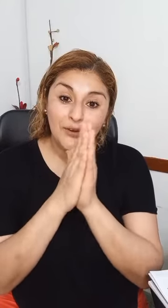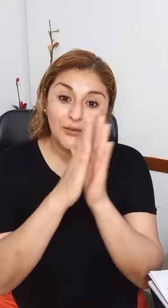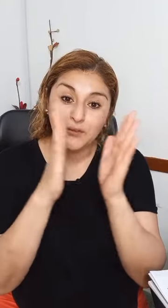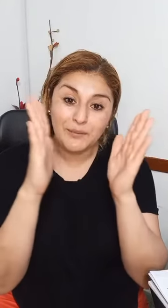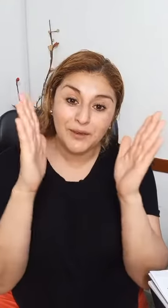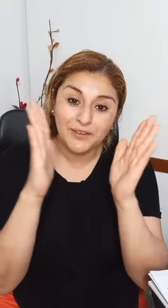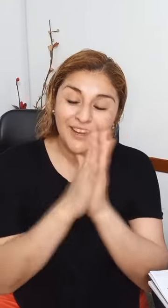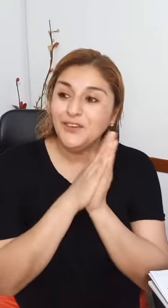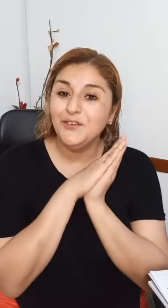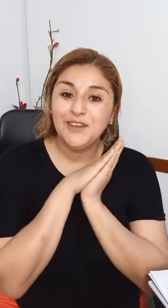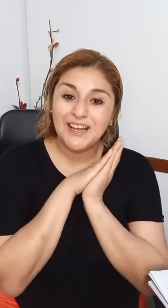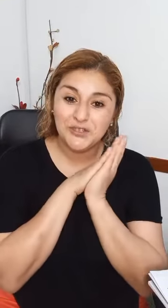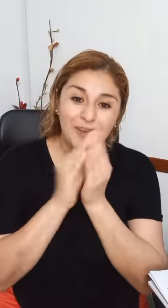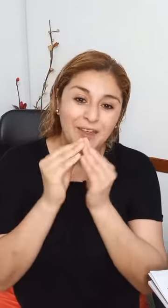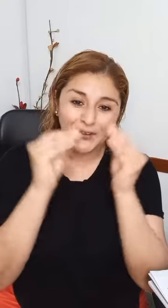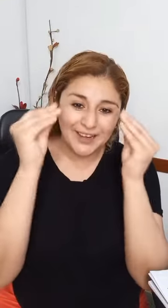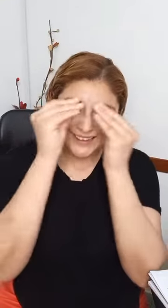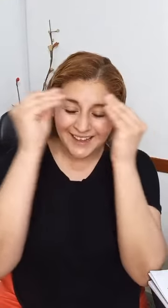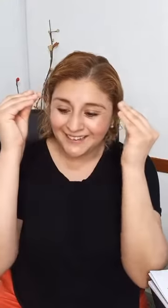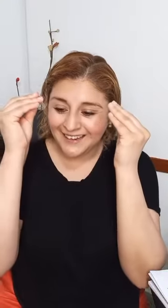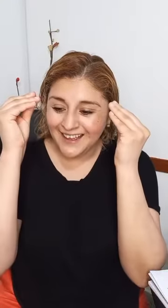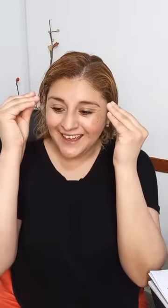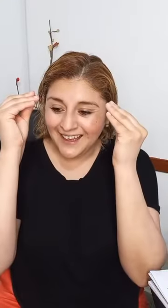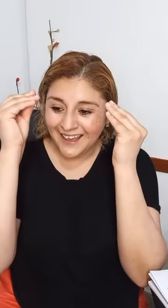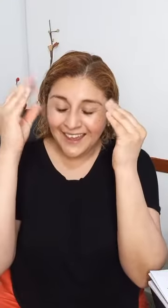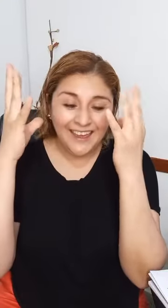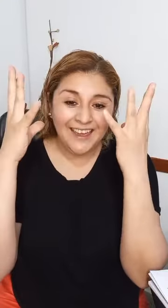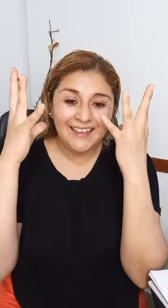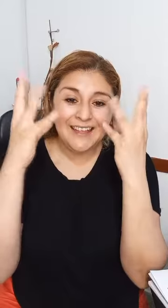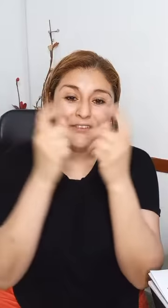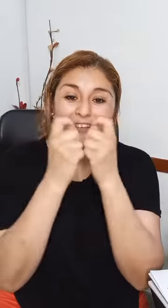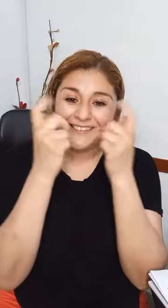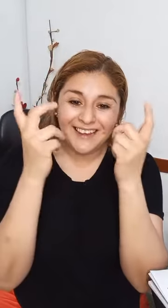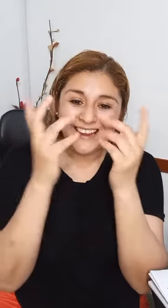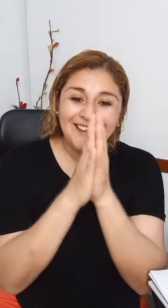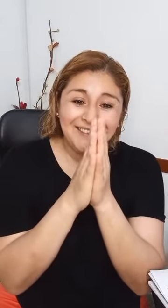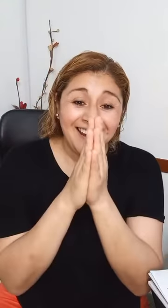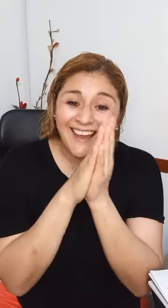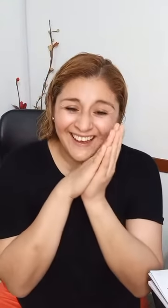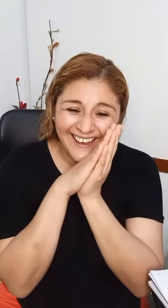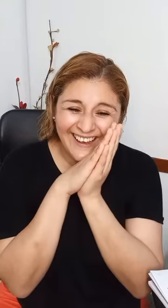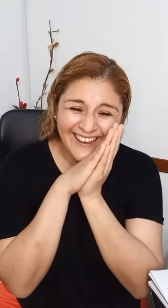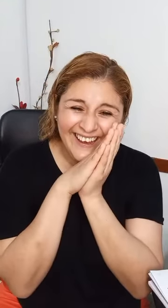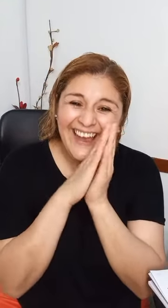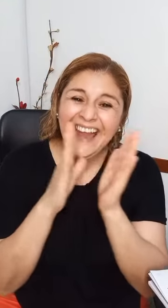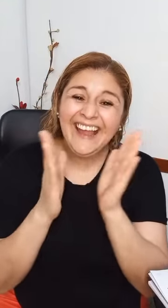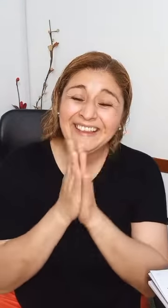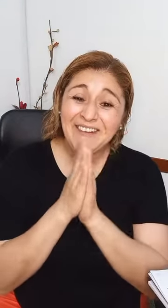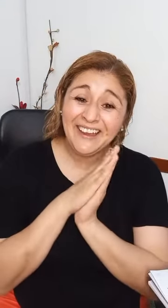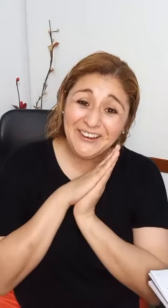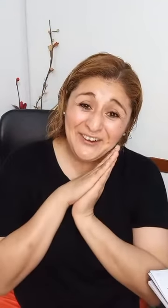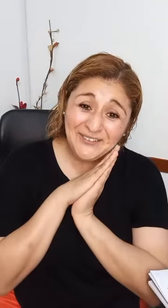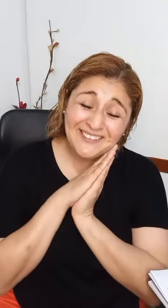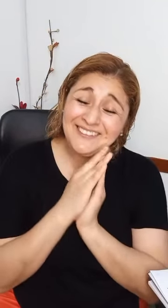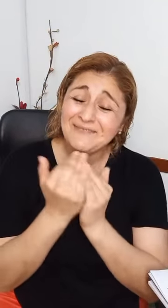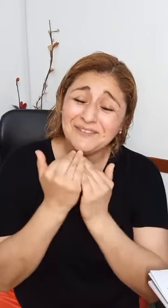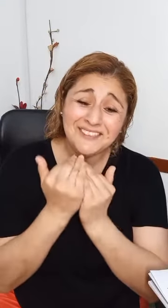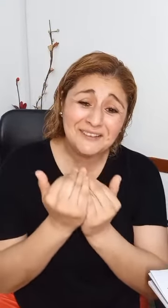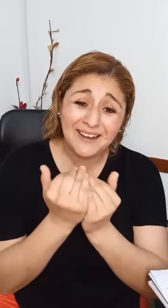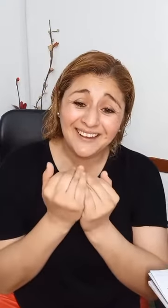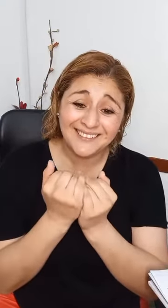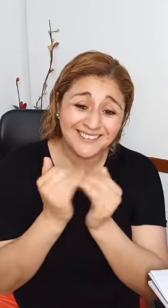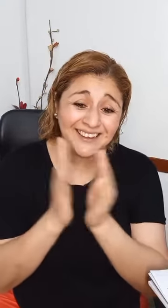mi amigo, nuestro amigo Sergio, nos ha ayudado el tan... Eh... Tan fácil que le sale el tema de los nombres.